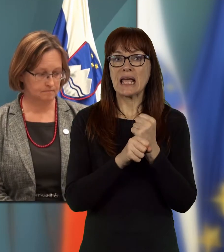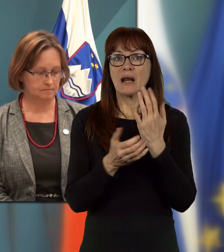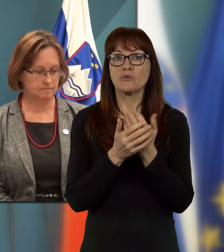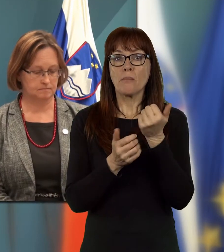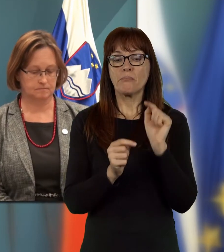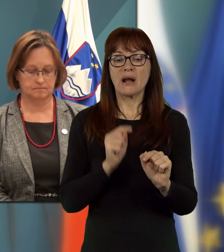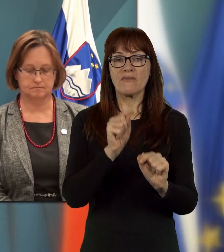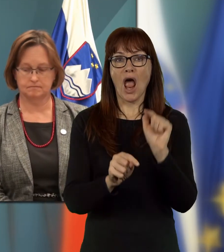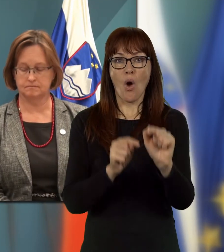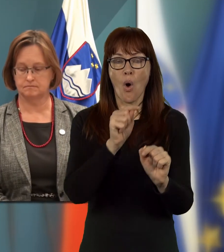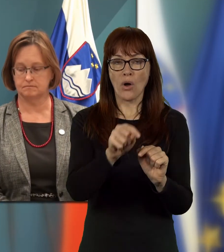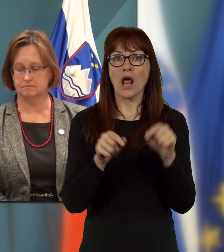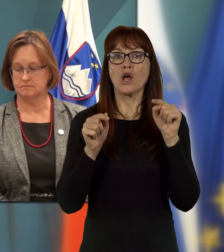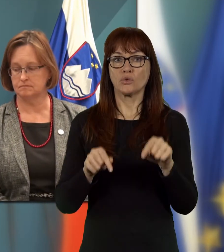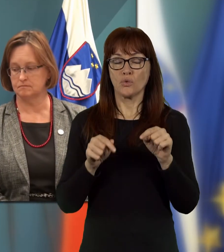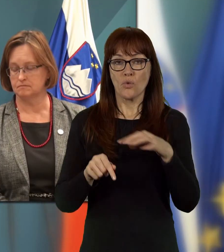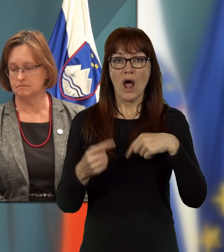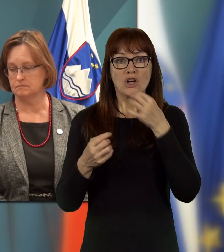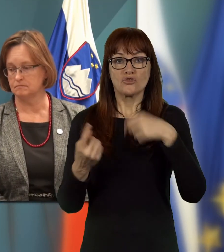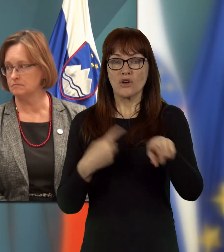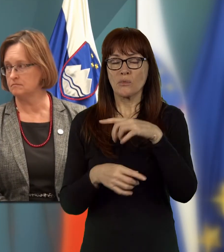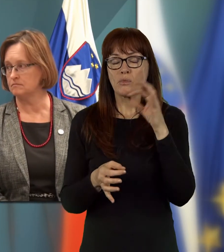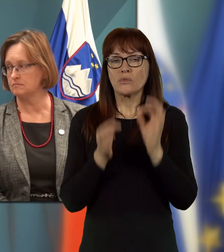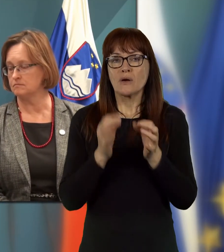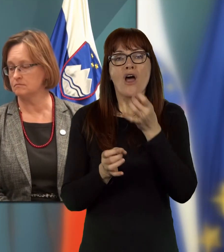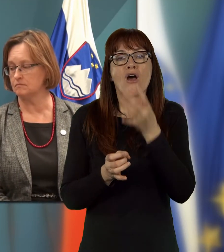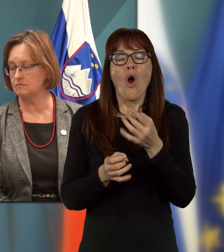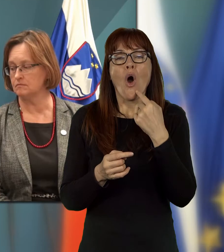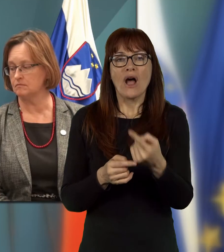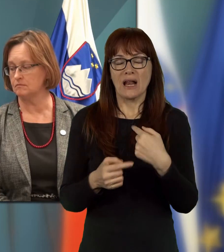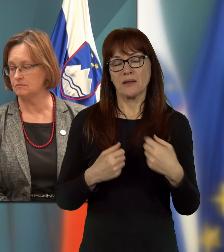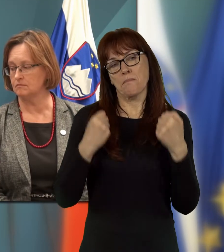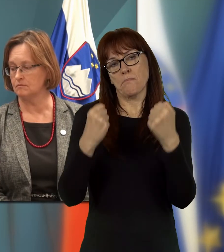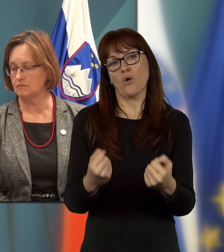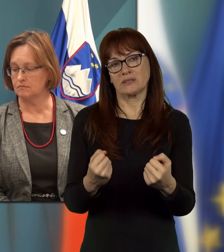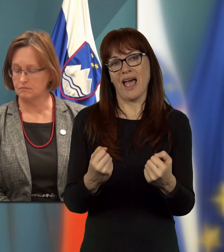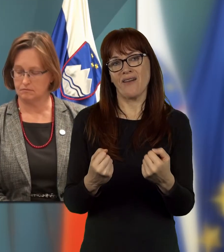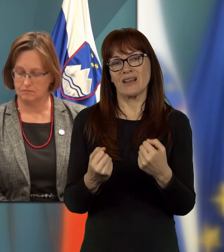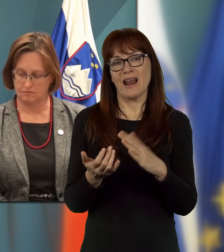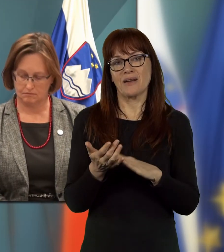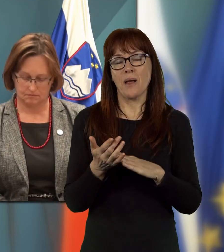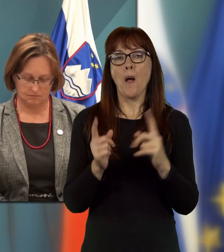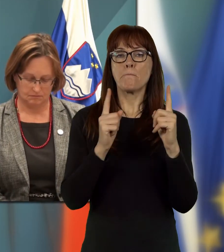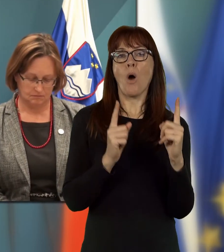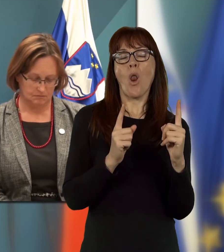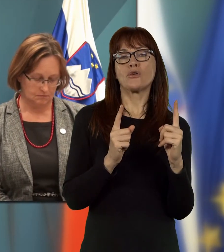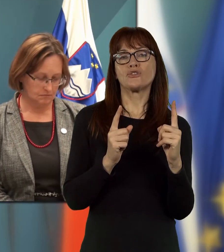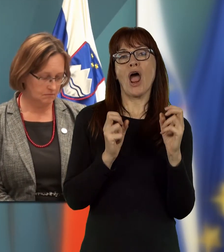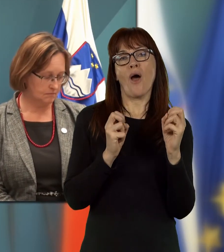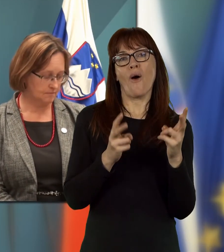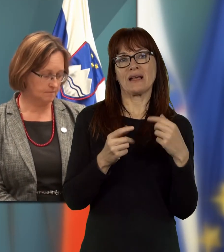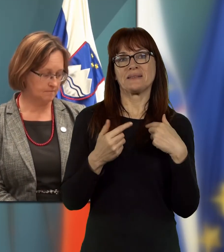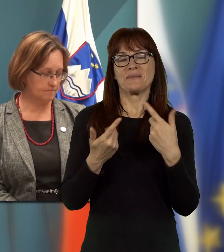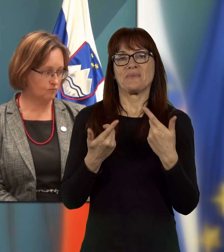pa tudi že prve korake. Tako da tukaj, če poskušamo biti konkretni, jaz sem se postavila v